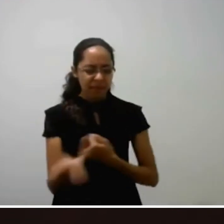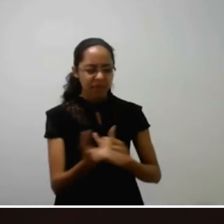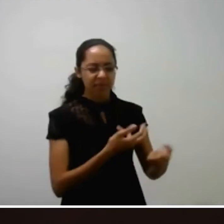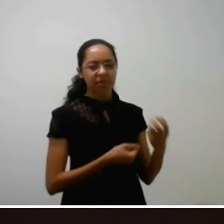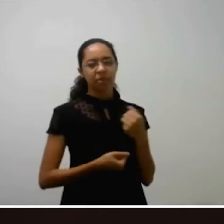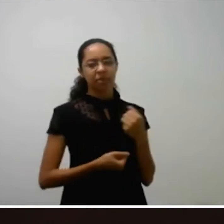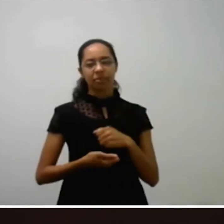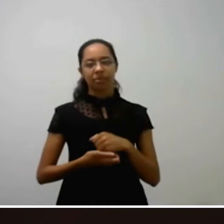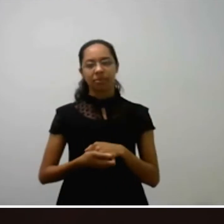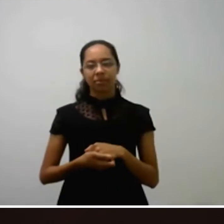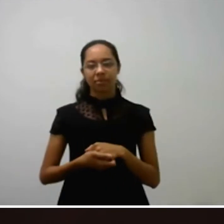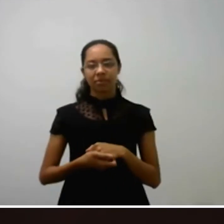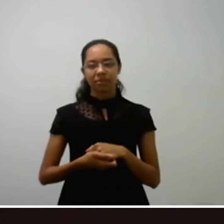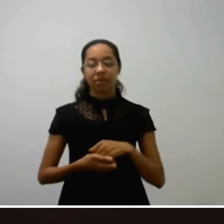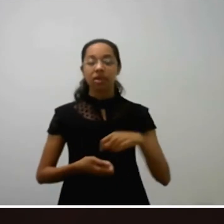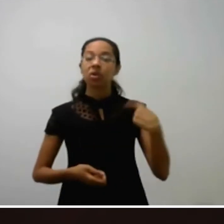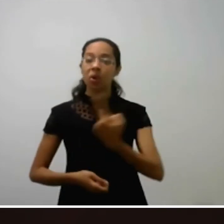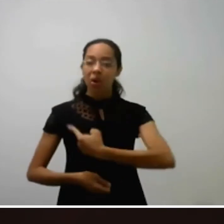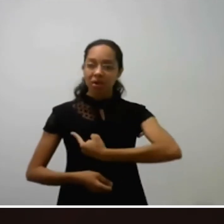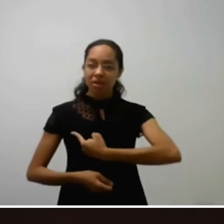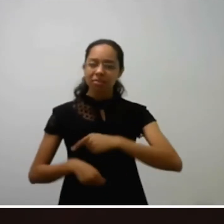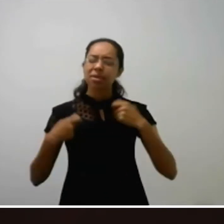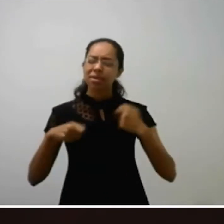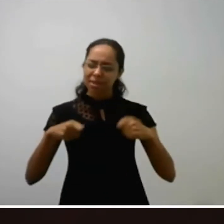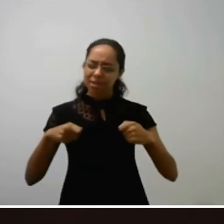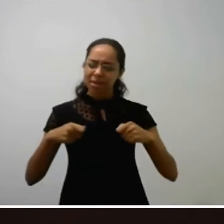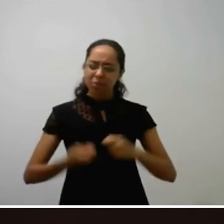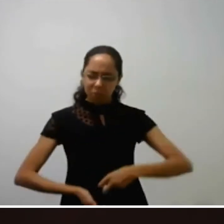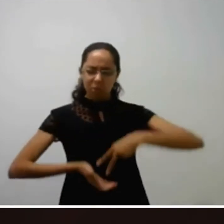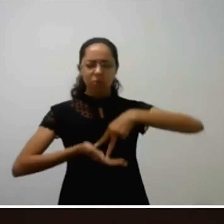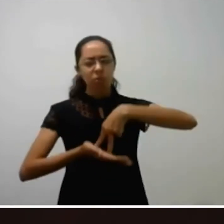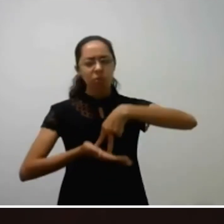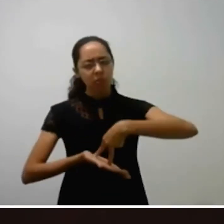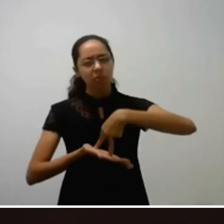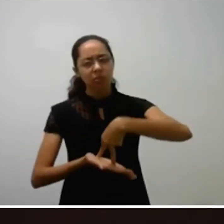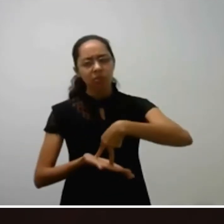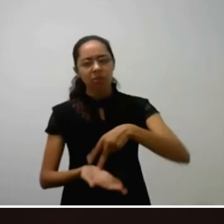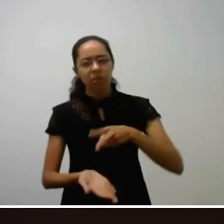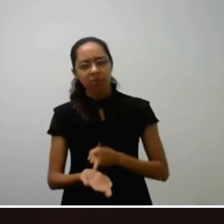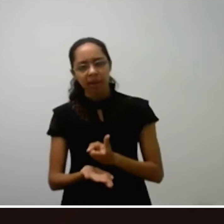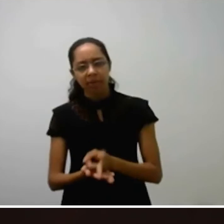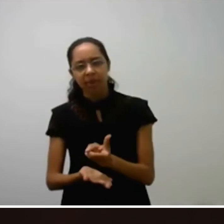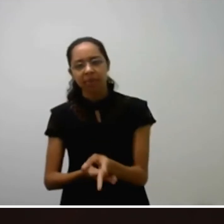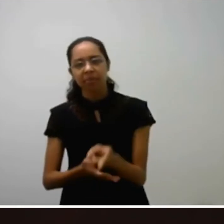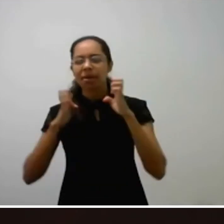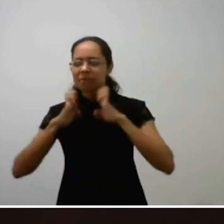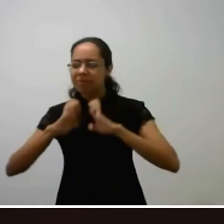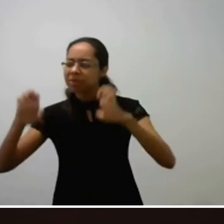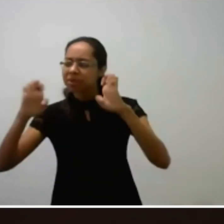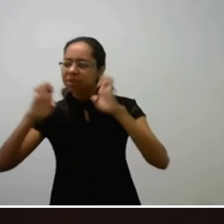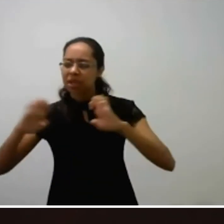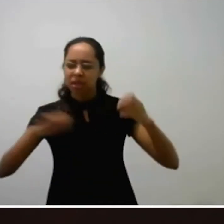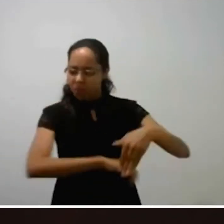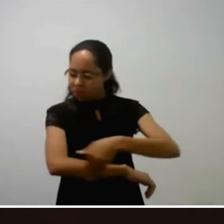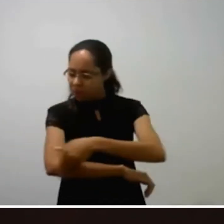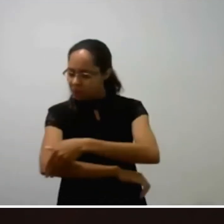Com oposição, sem oposição, o povo precisa do evangelho. O povo precisa